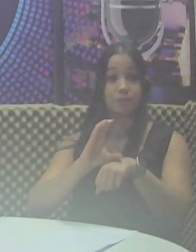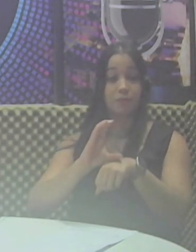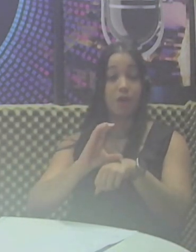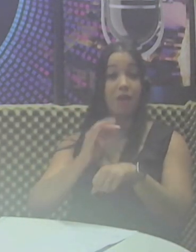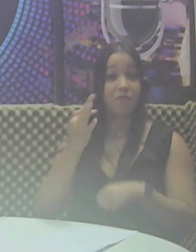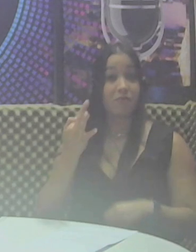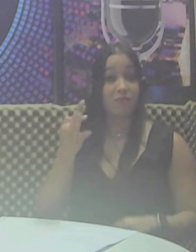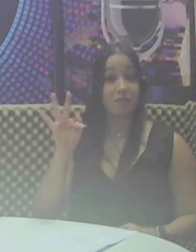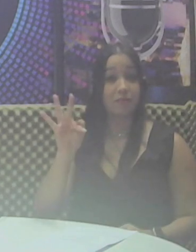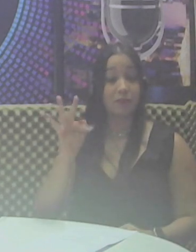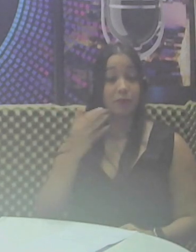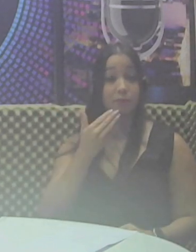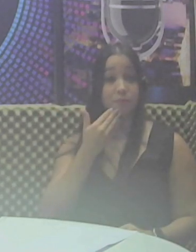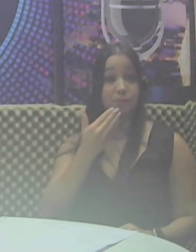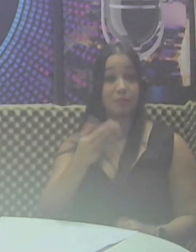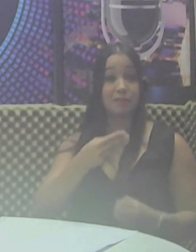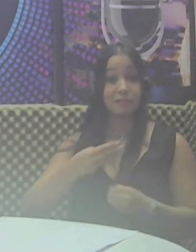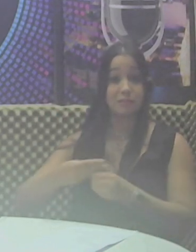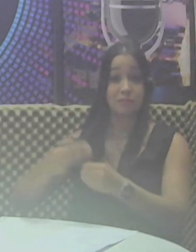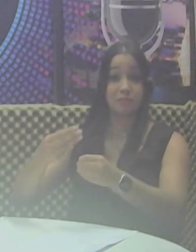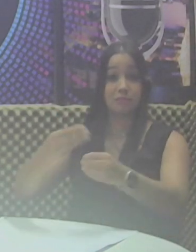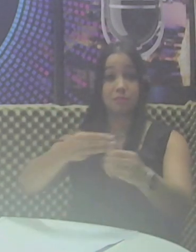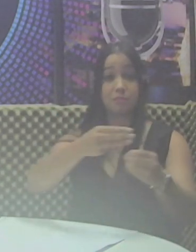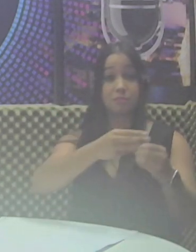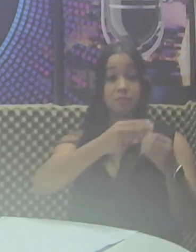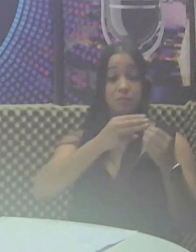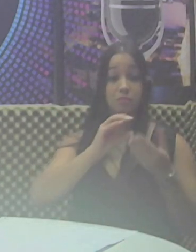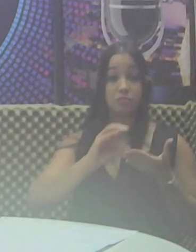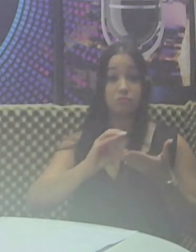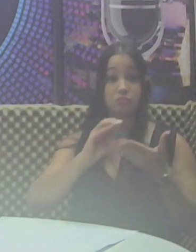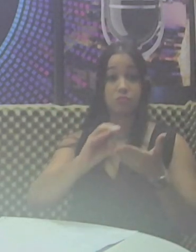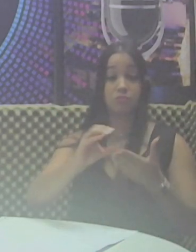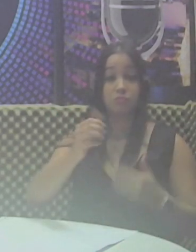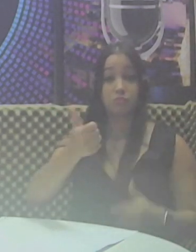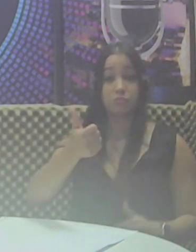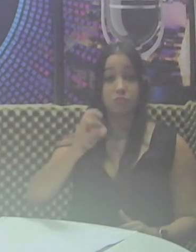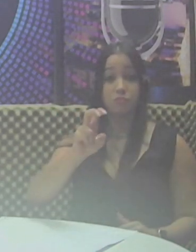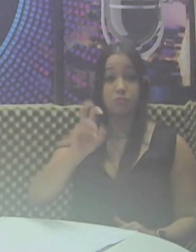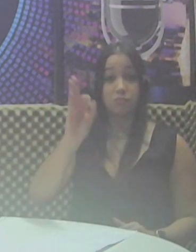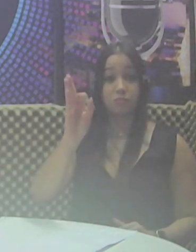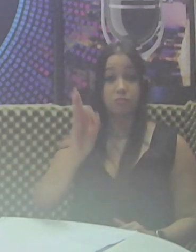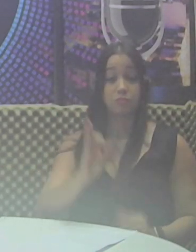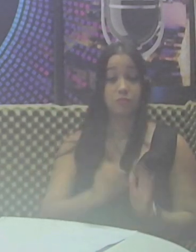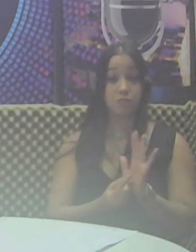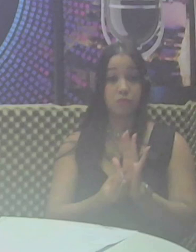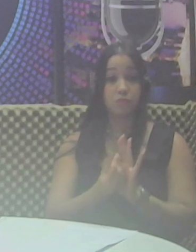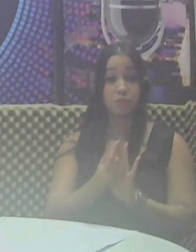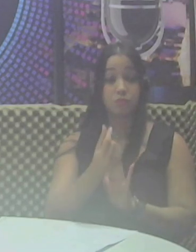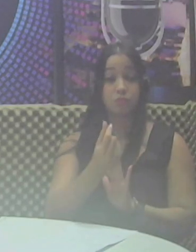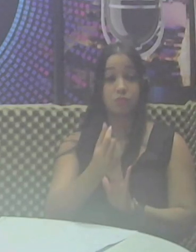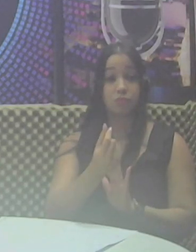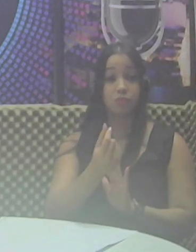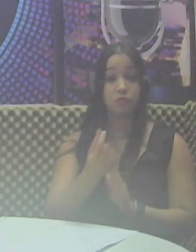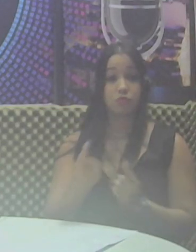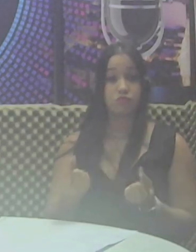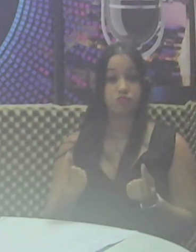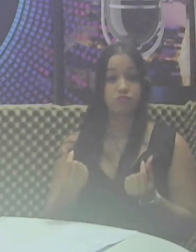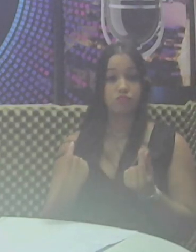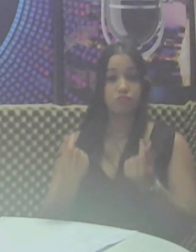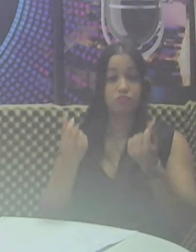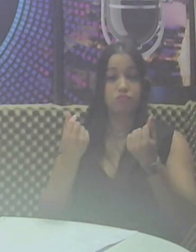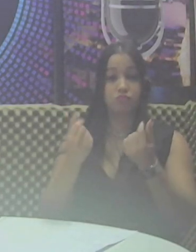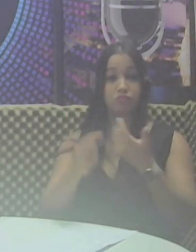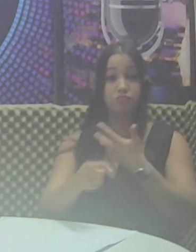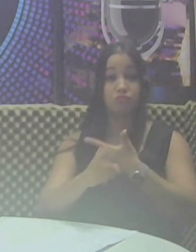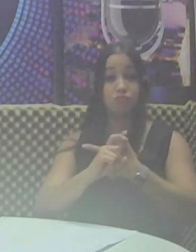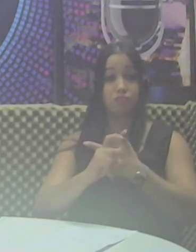que as cidades apliquem nessa área ao menos 15% do seu orçamento, os valores aportados pelo Executivo Municipal,